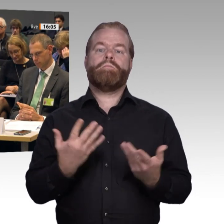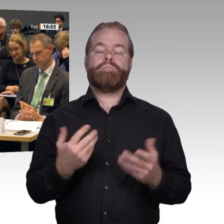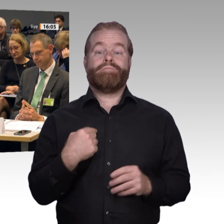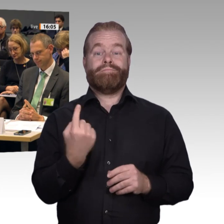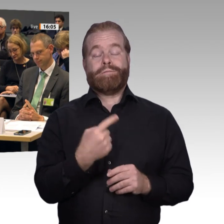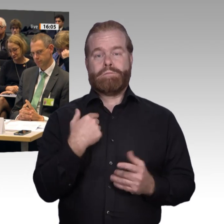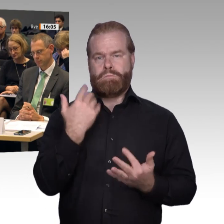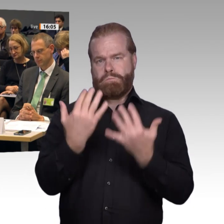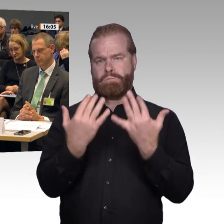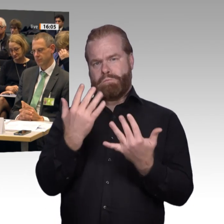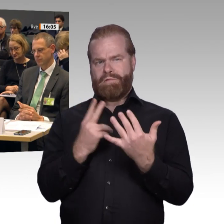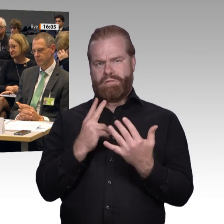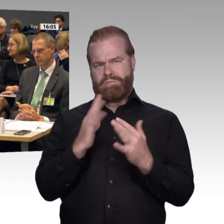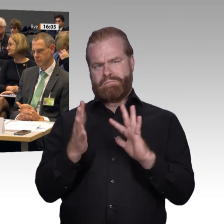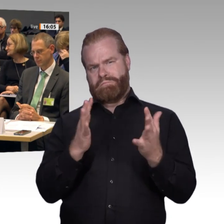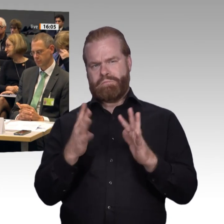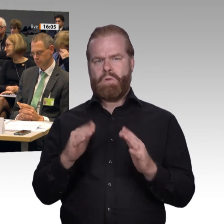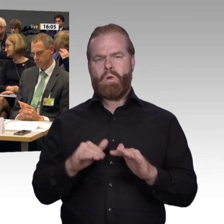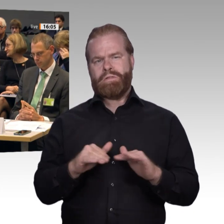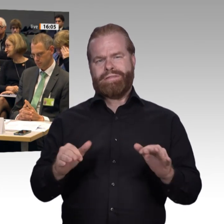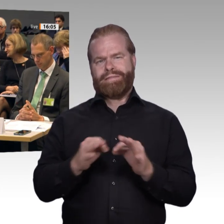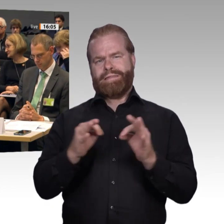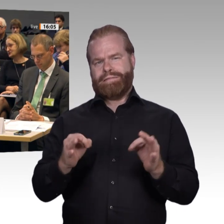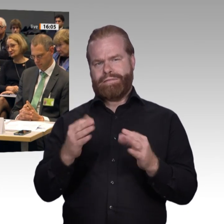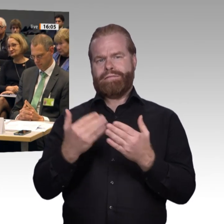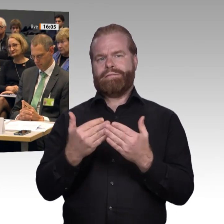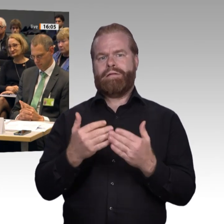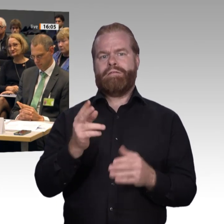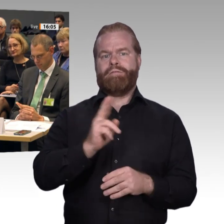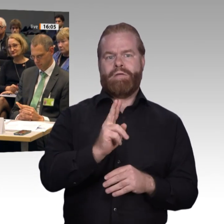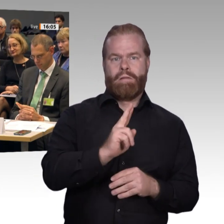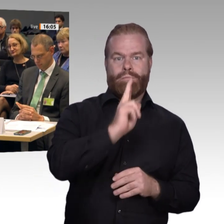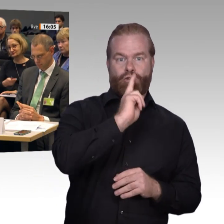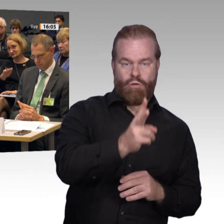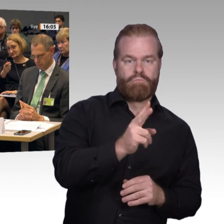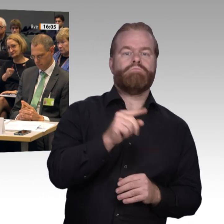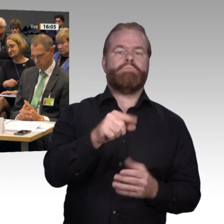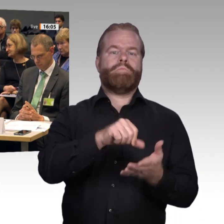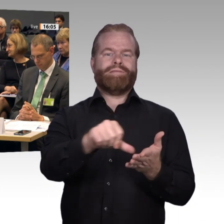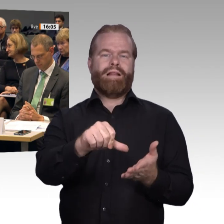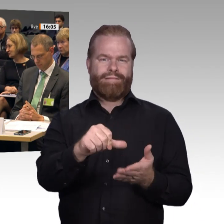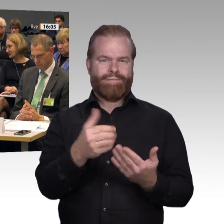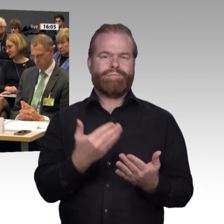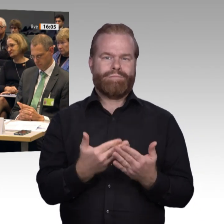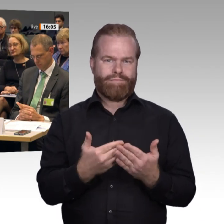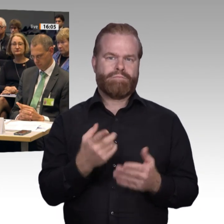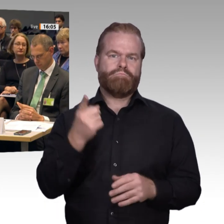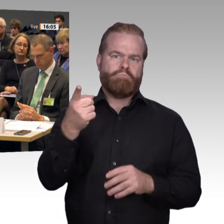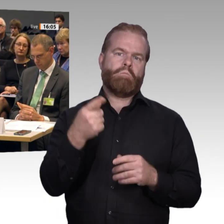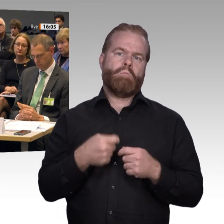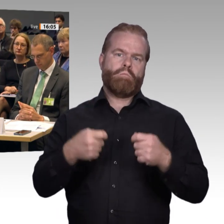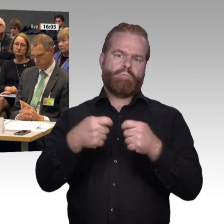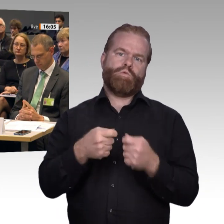Mindereinnahmen vollständig ausgleicht. Auch muss man darüber nachdenken, inwieweit wir wie damals bei der Grundsicherung im Alter und